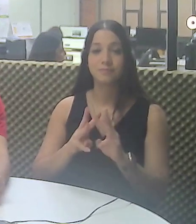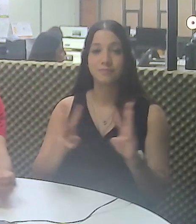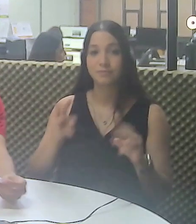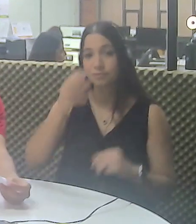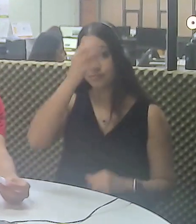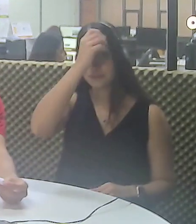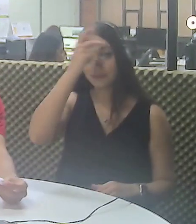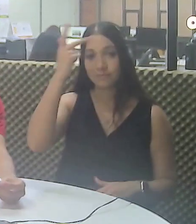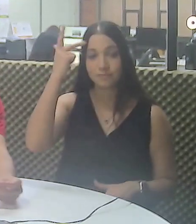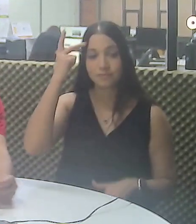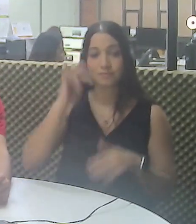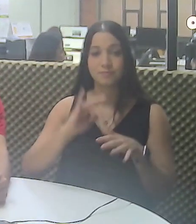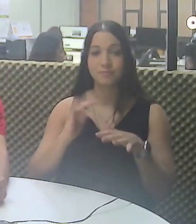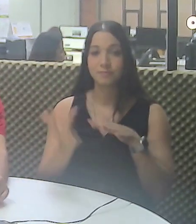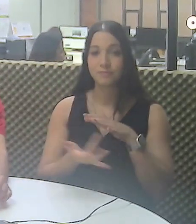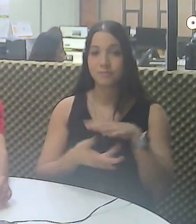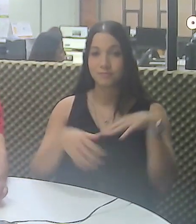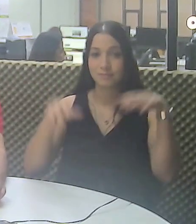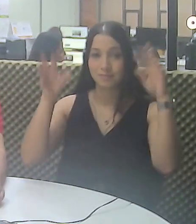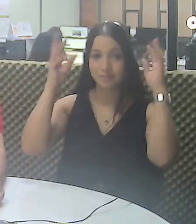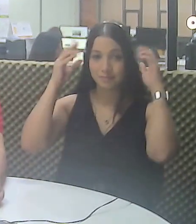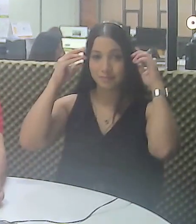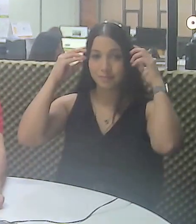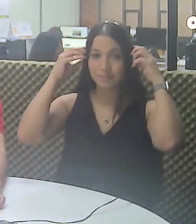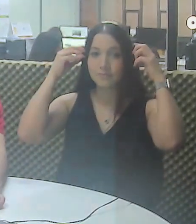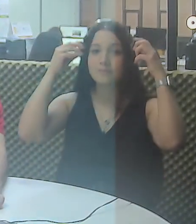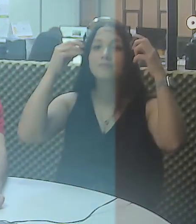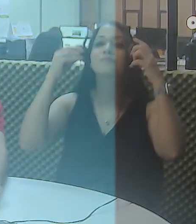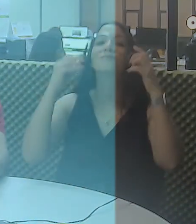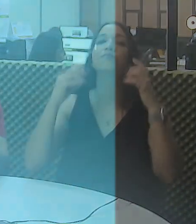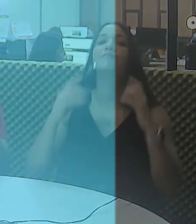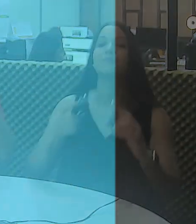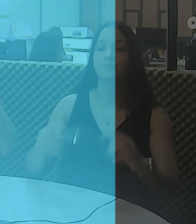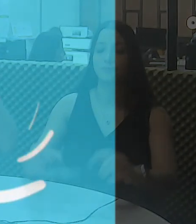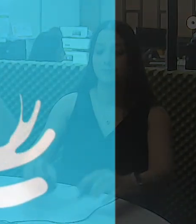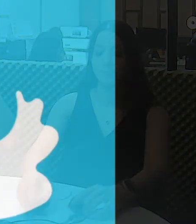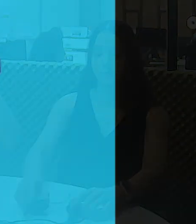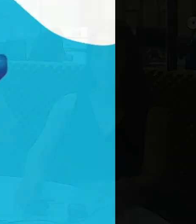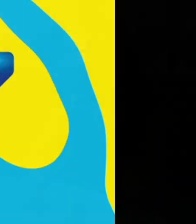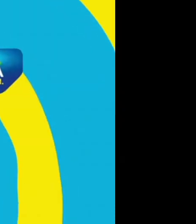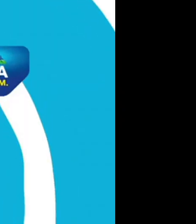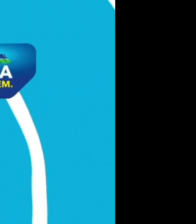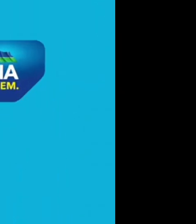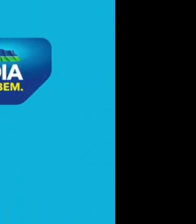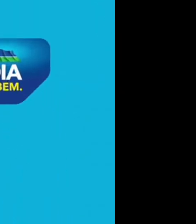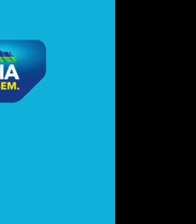Continue conosco no portal da Prefeitura e nas redes sociais.